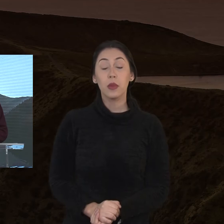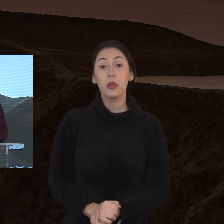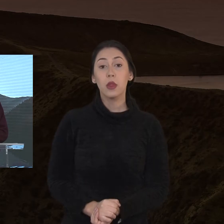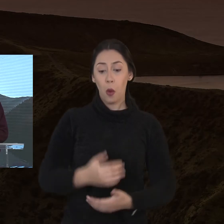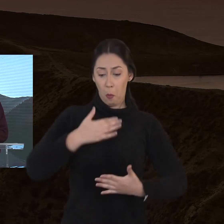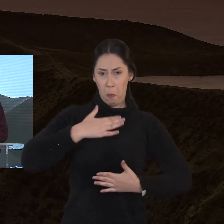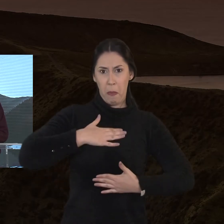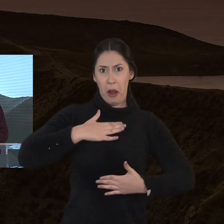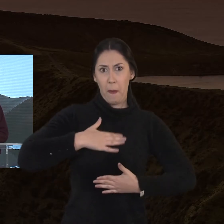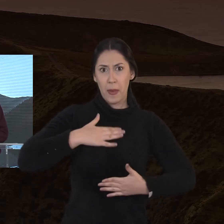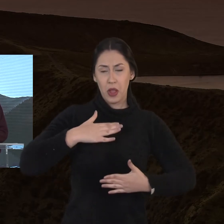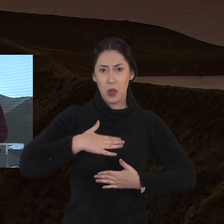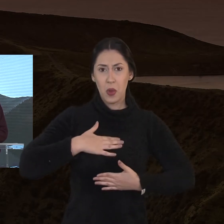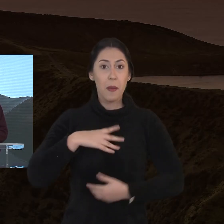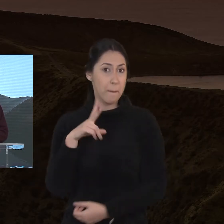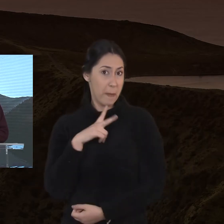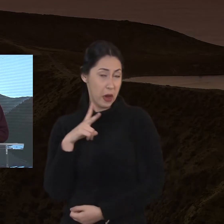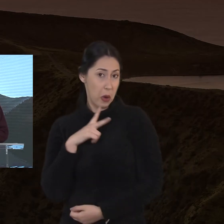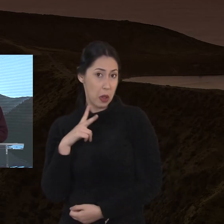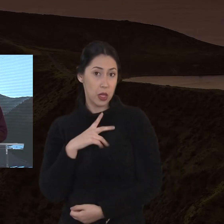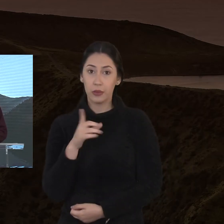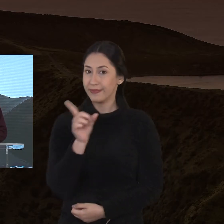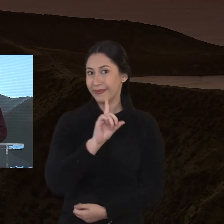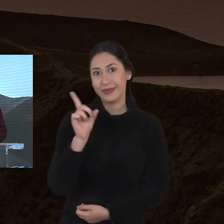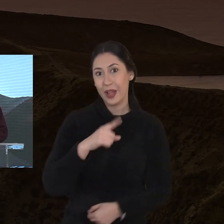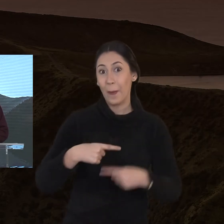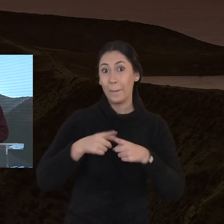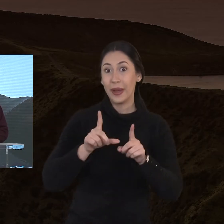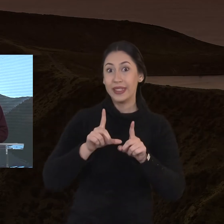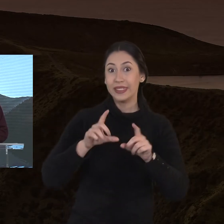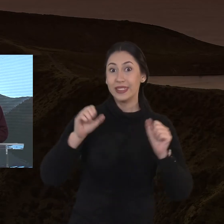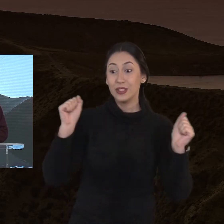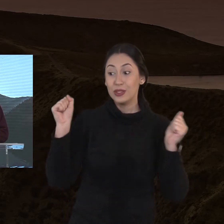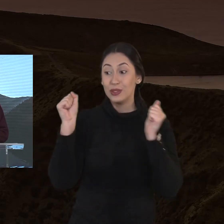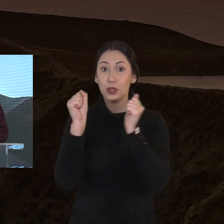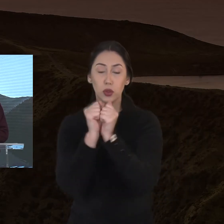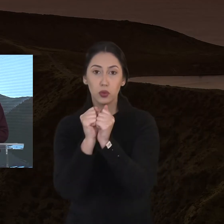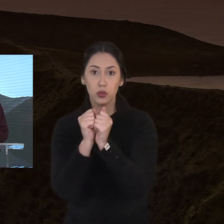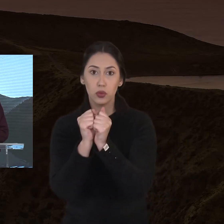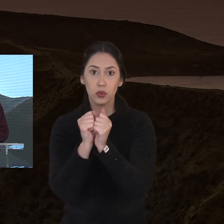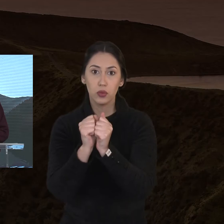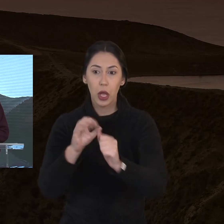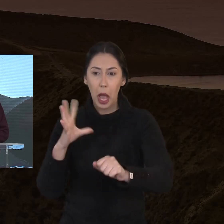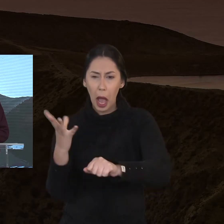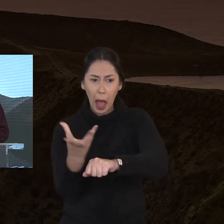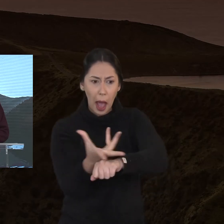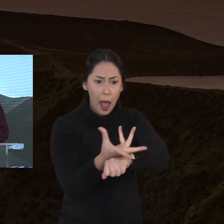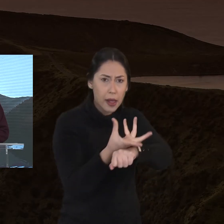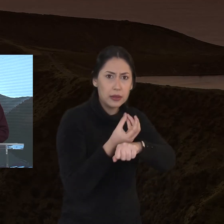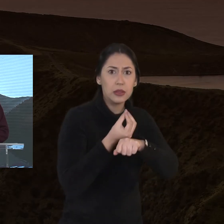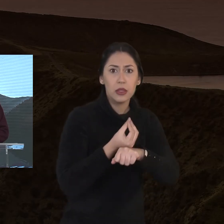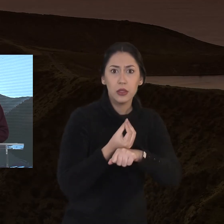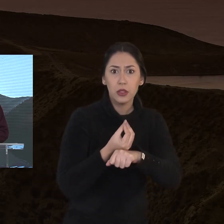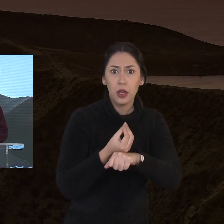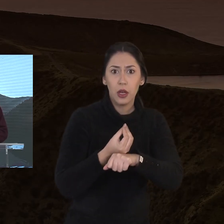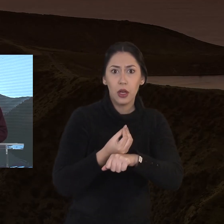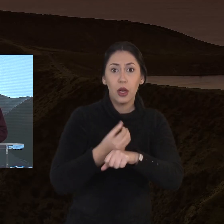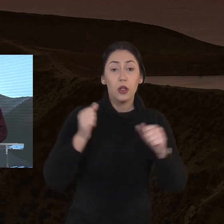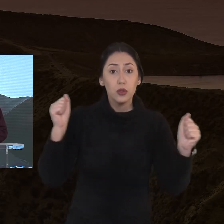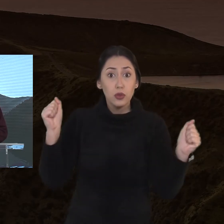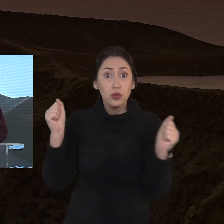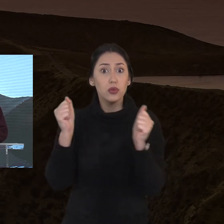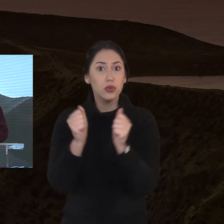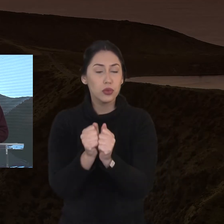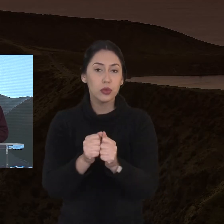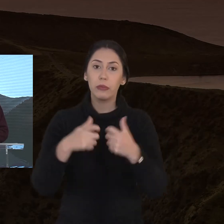armadura de deus numa uma coisa pessoal é uma coisa coletiva é a e a igreja inteira tem que